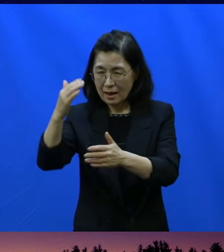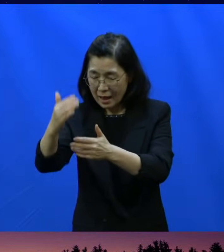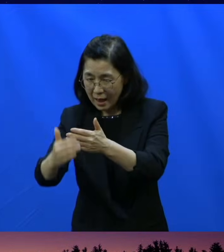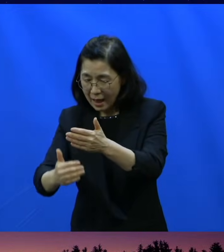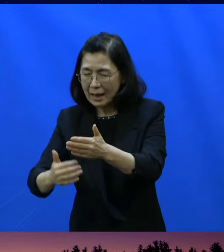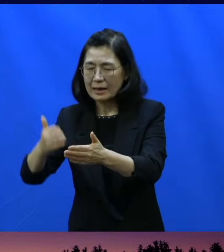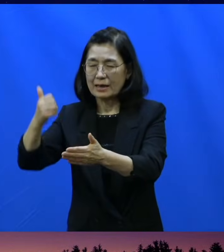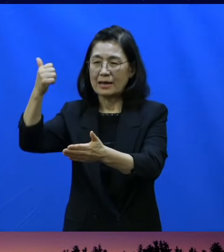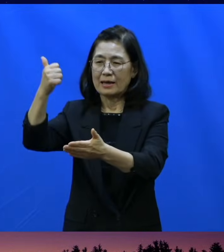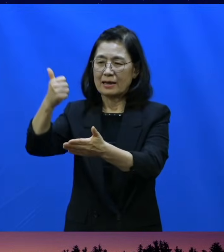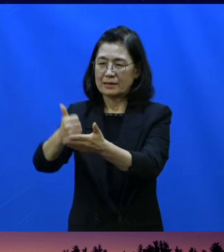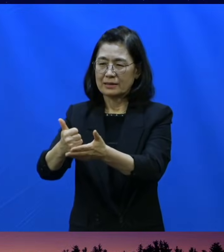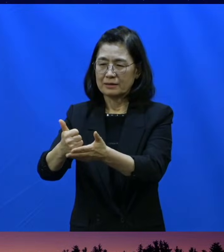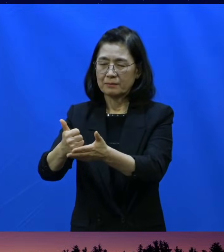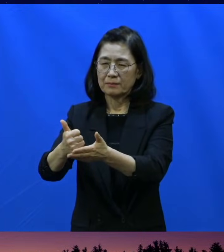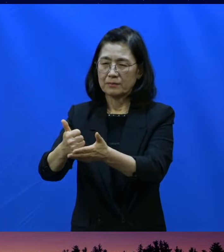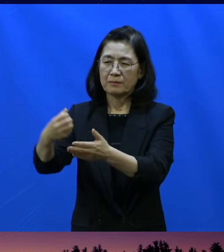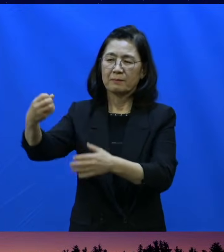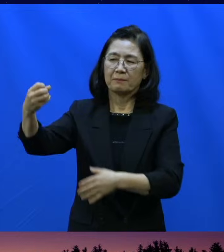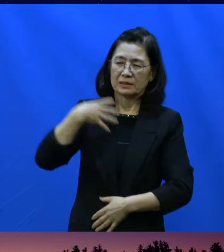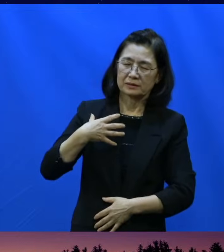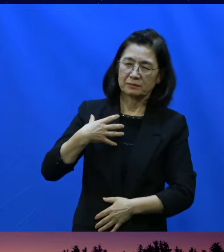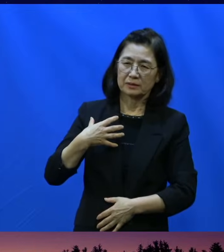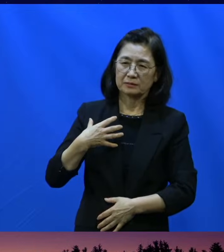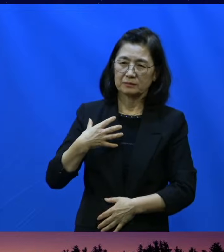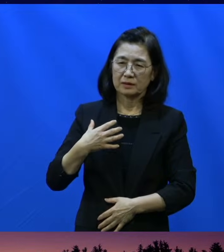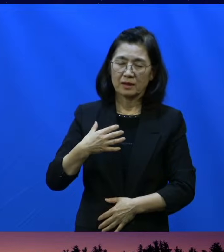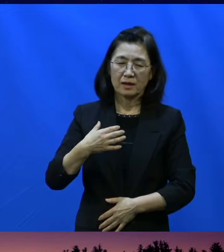빼 내려놓아 나에게 맡겨 그래요.